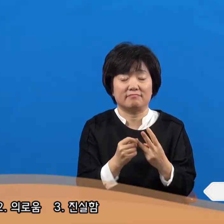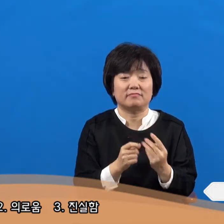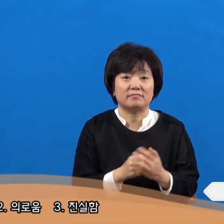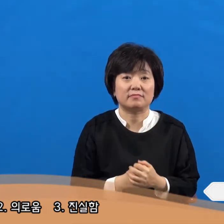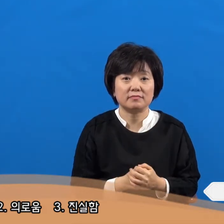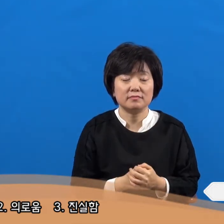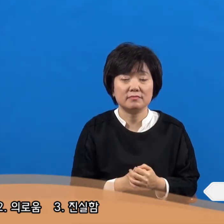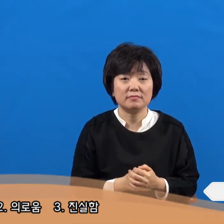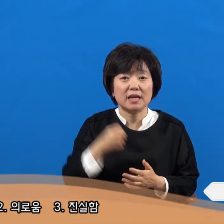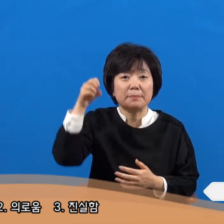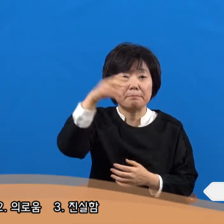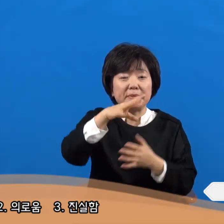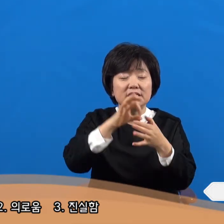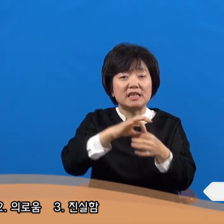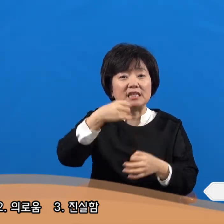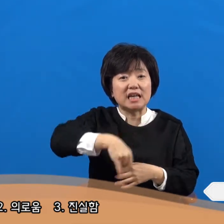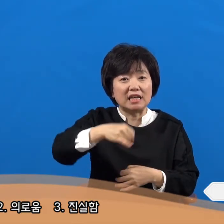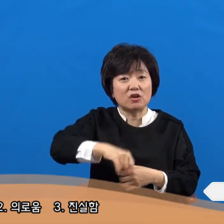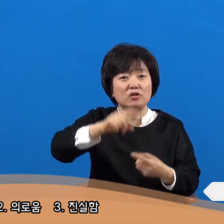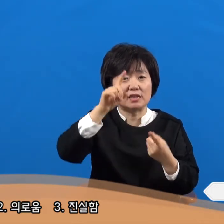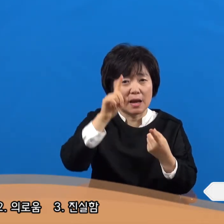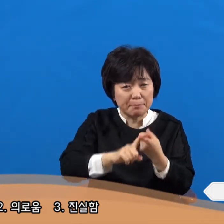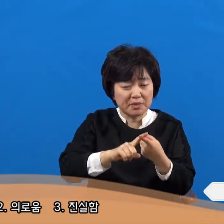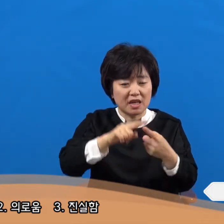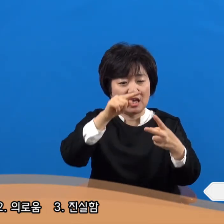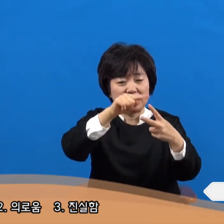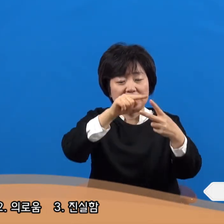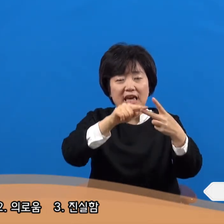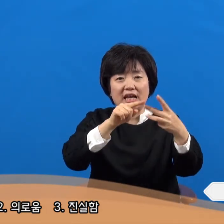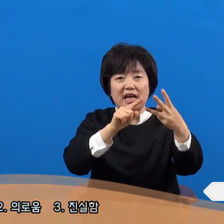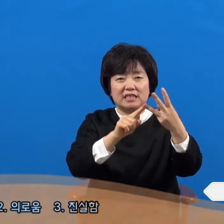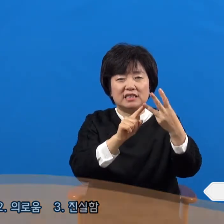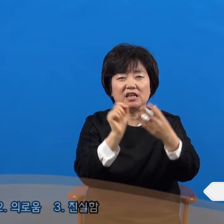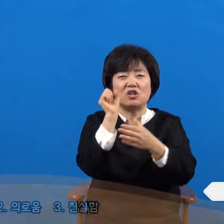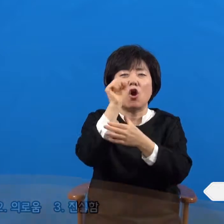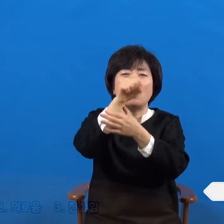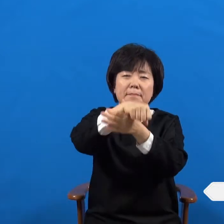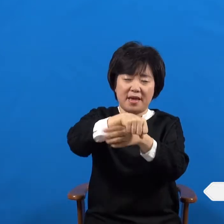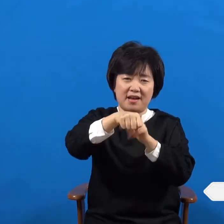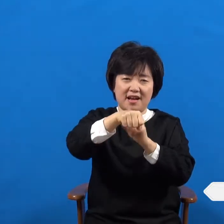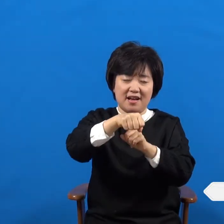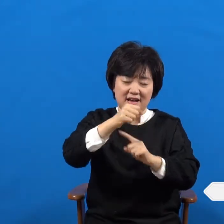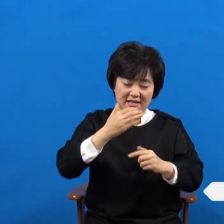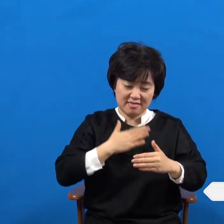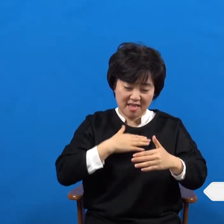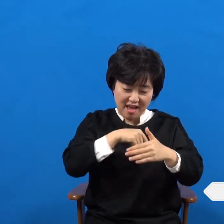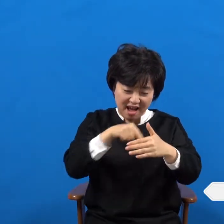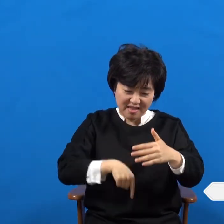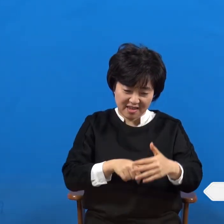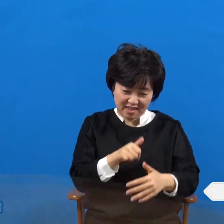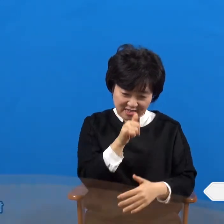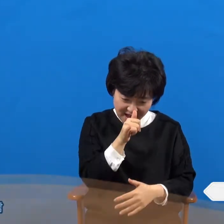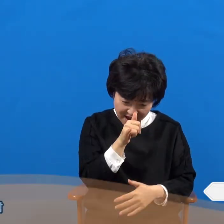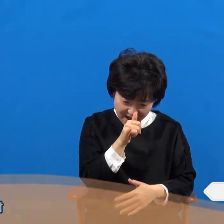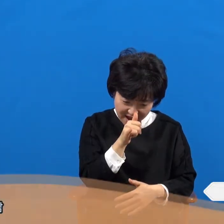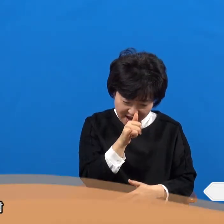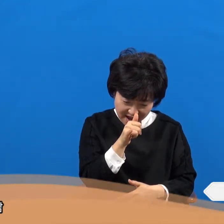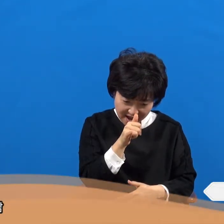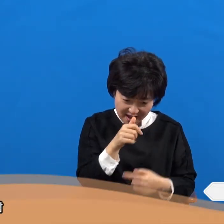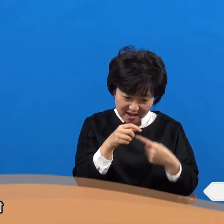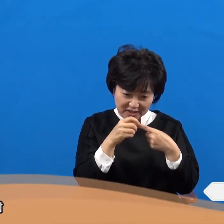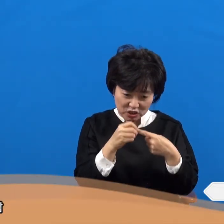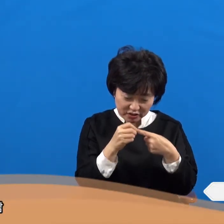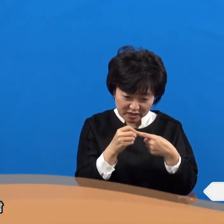오늘 빛의 자녀로서 이 세 가지의 열매가 우리 가운데 있는가?